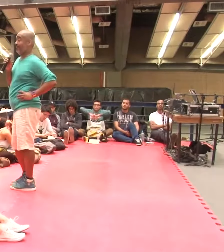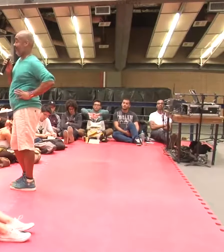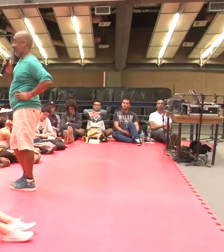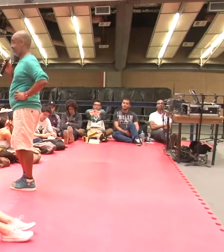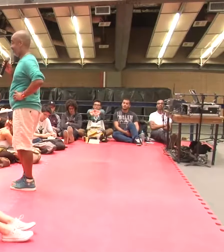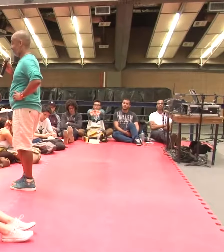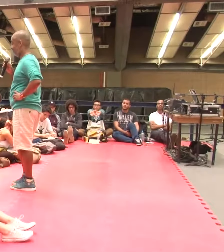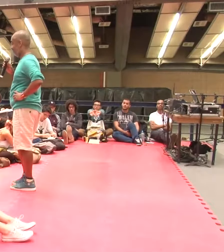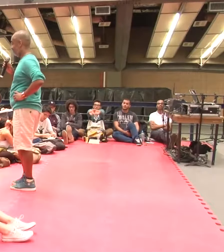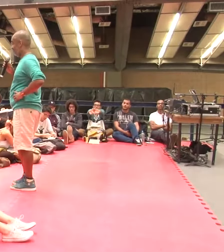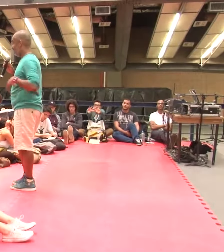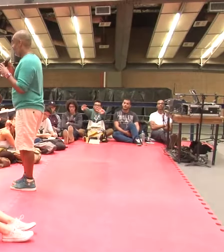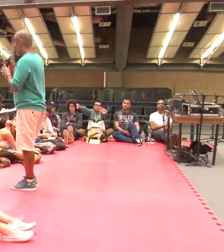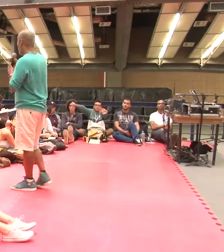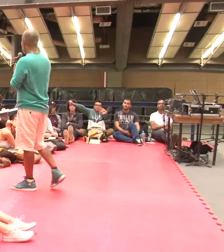reprodutiva.